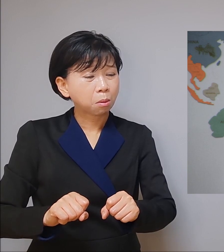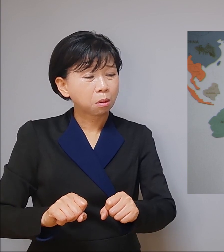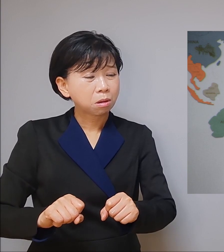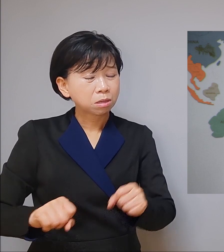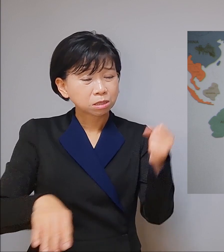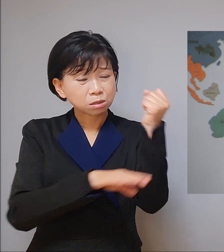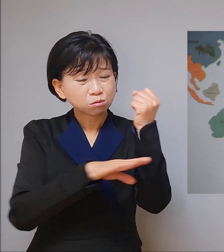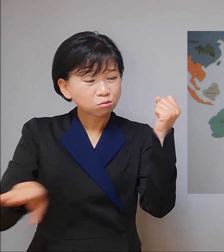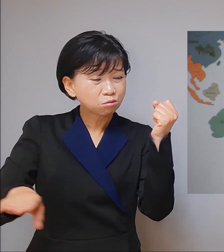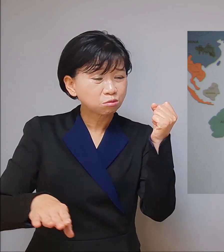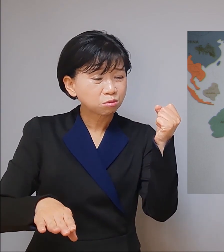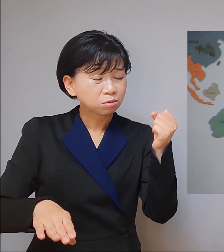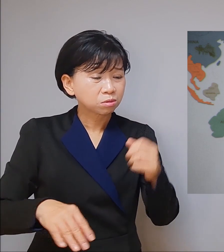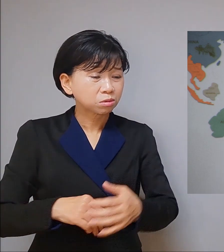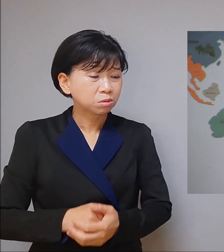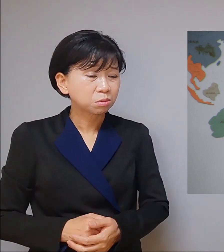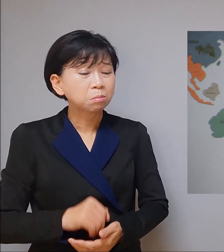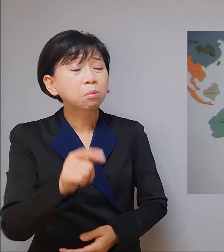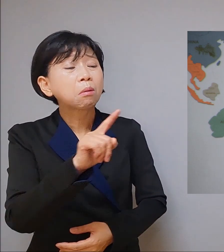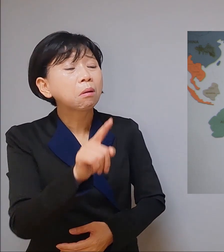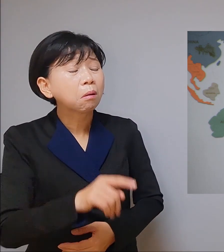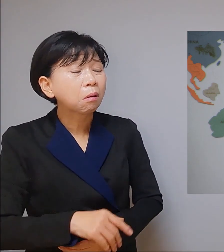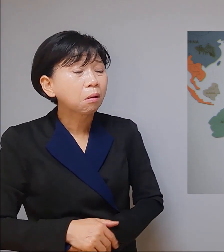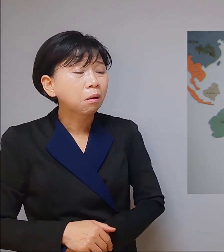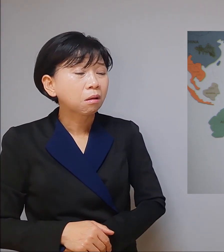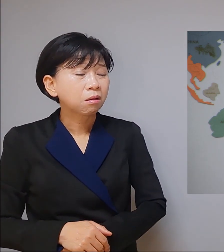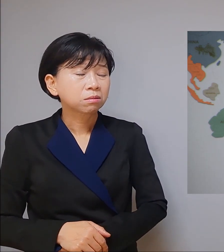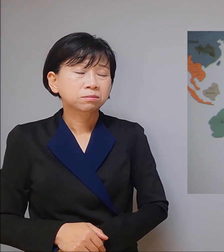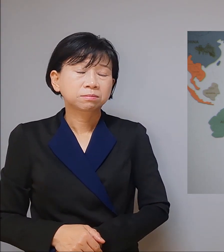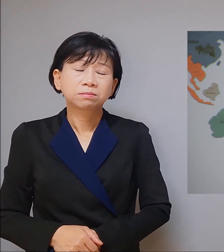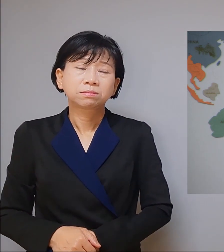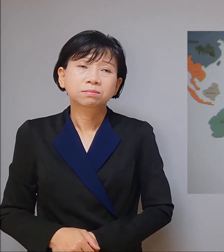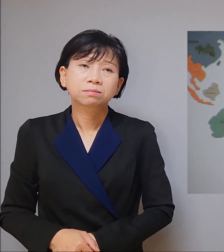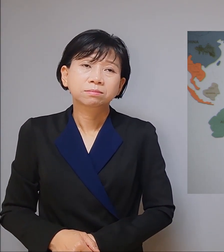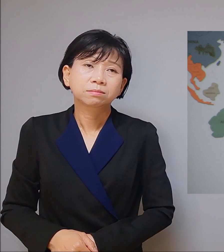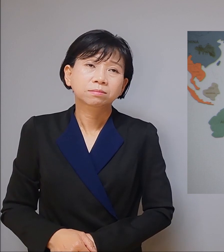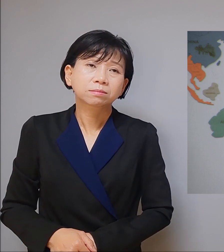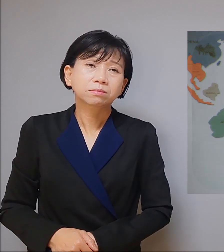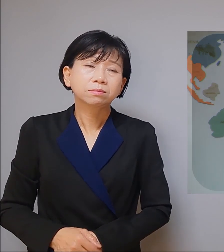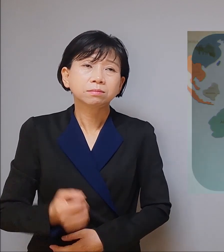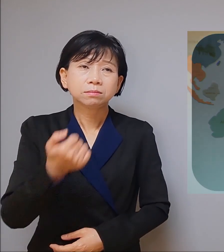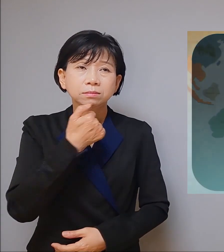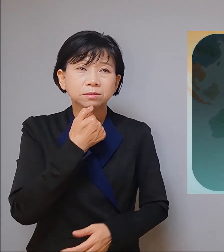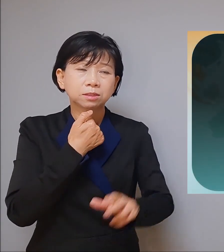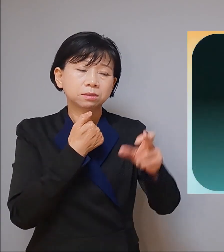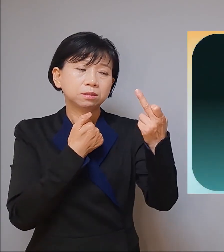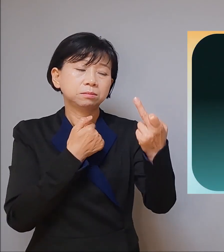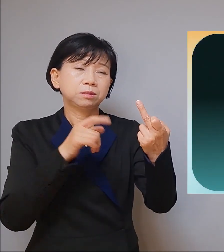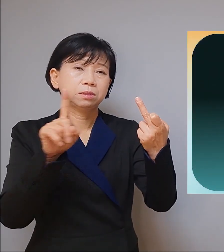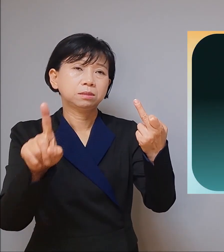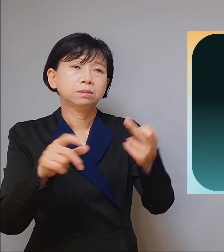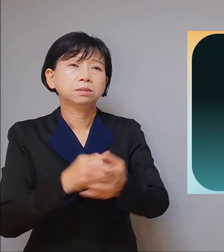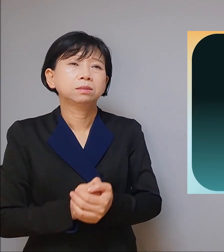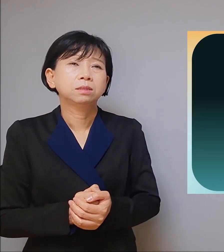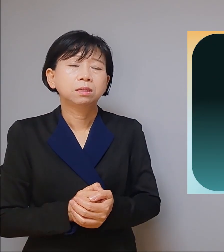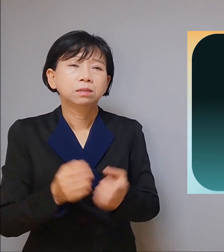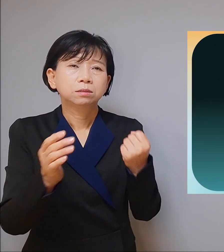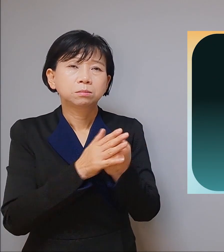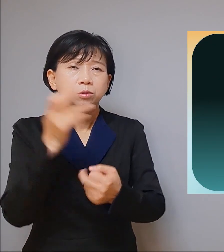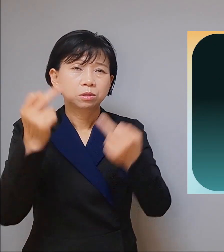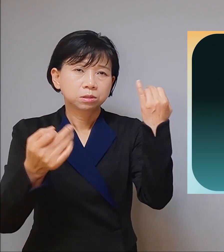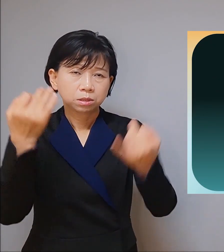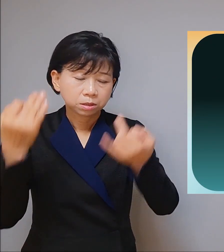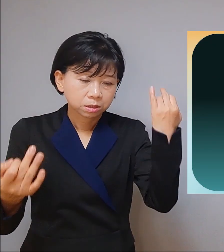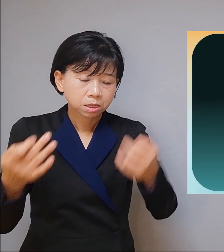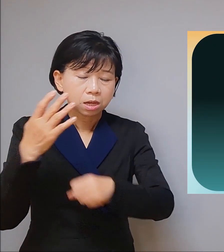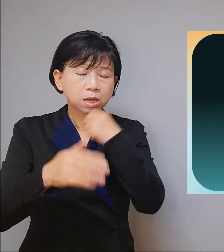않으면 안 돼! 라고 하나님이 말씀하시지 않으십니다. 로마서 12장 1절에서 말씀하지요. 그러므로 형제들아, 내가